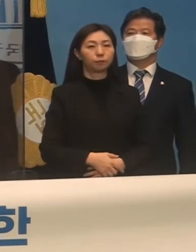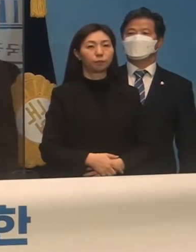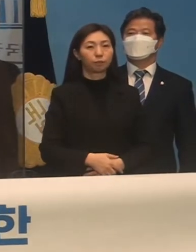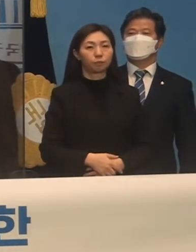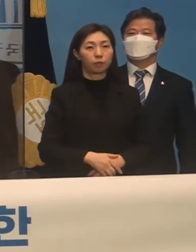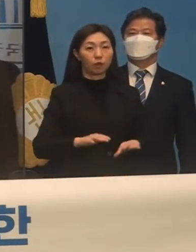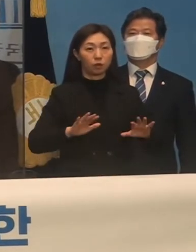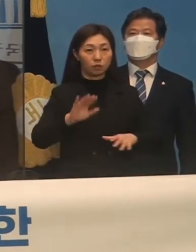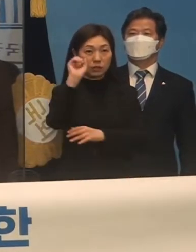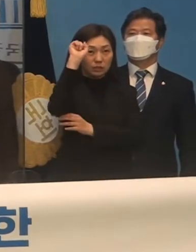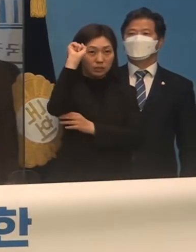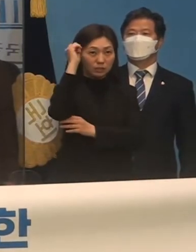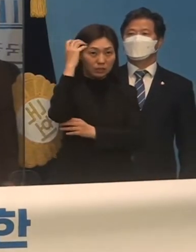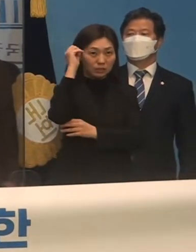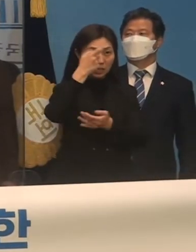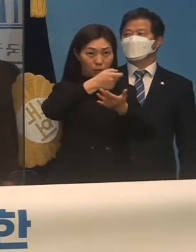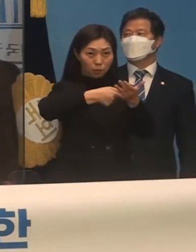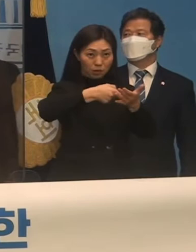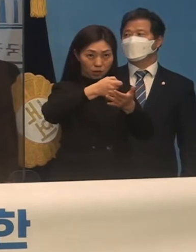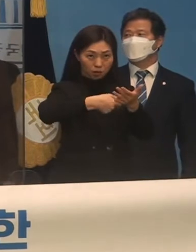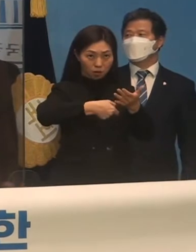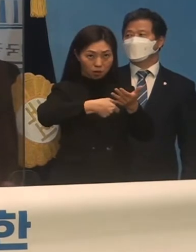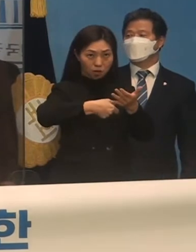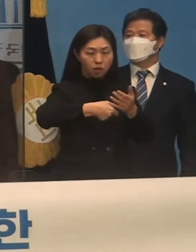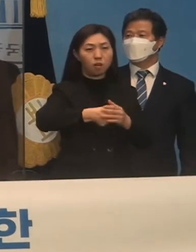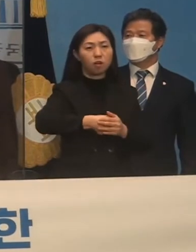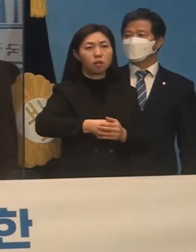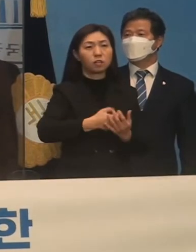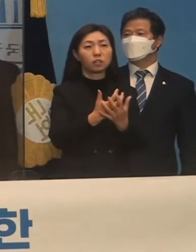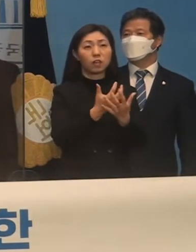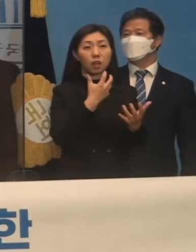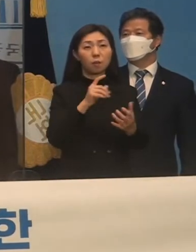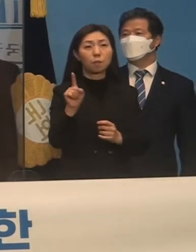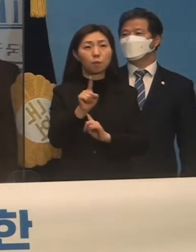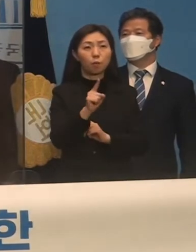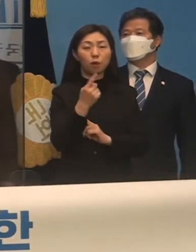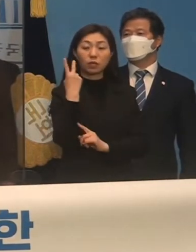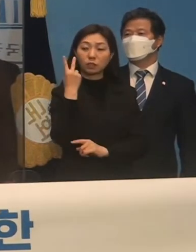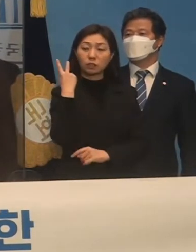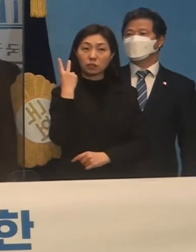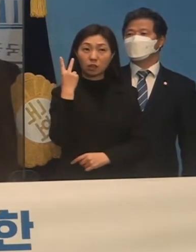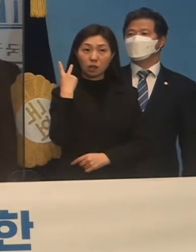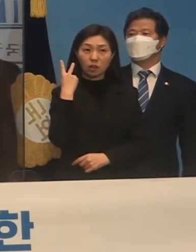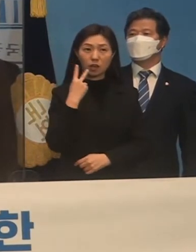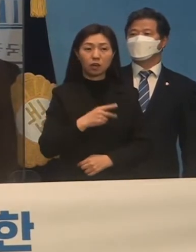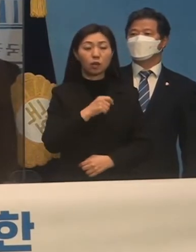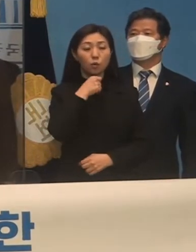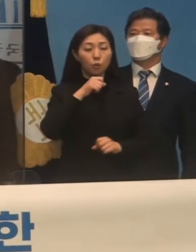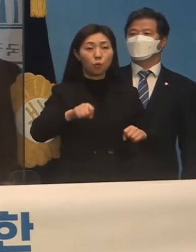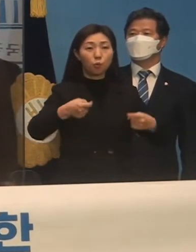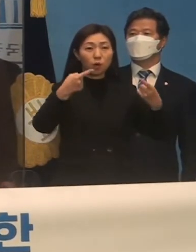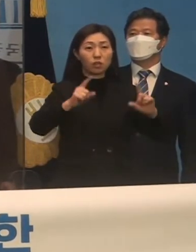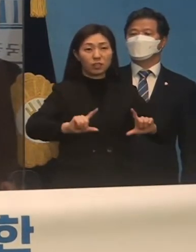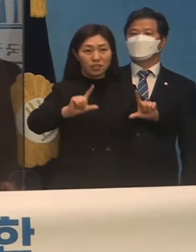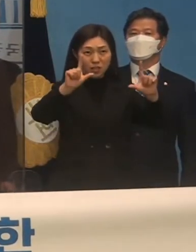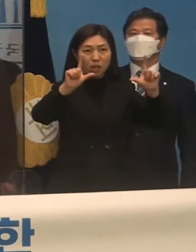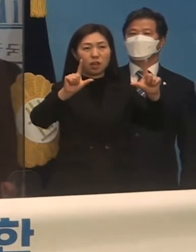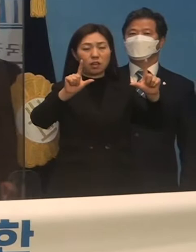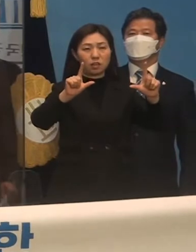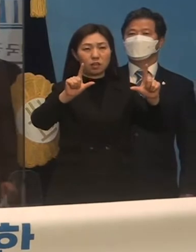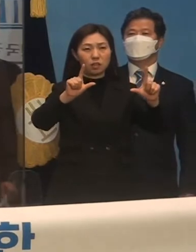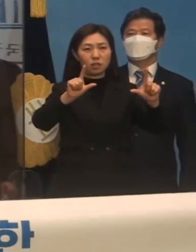오늘 기자회견은 그제 저희 설날이죠. 설날이 미얀마